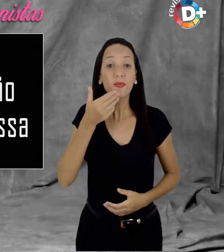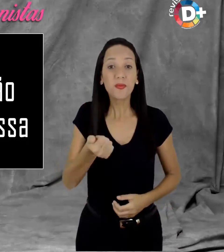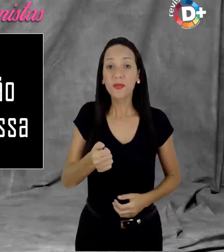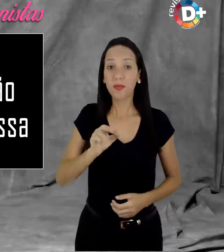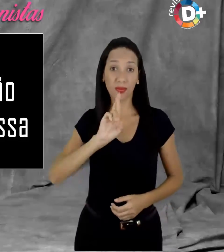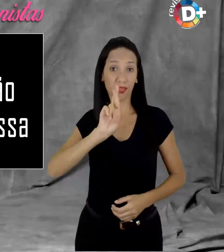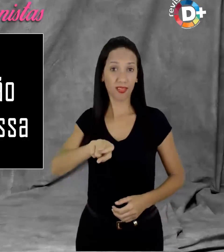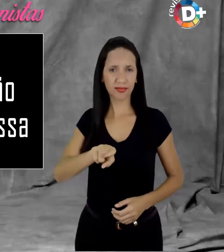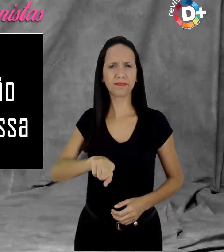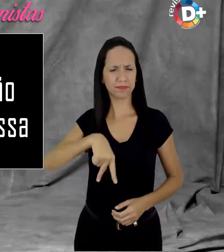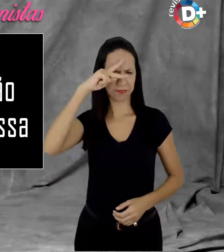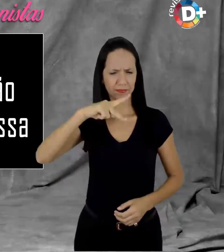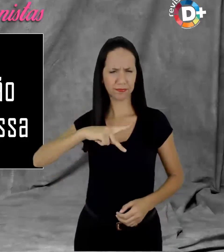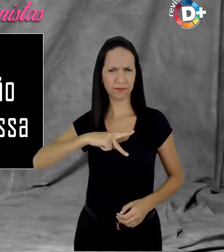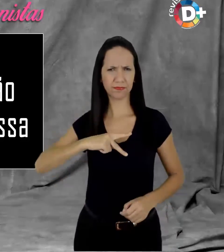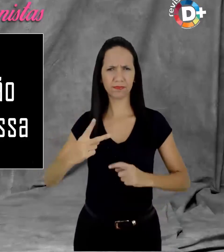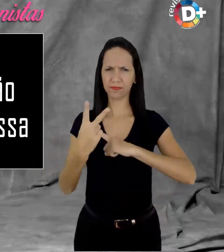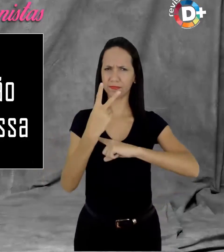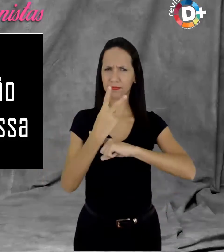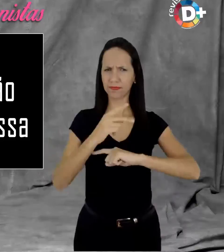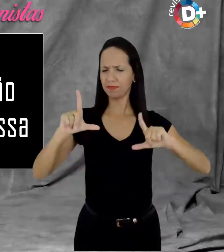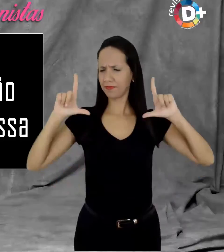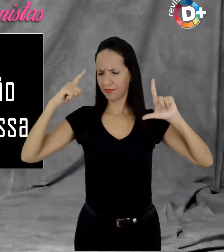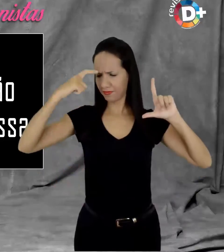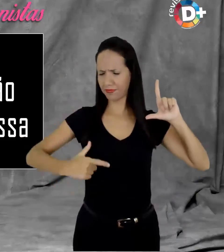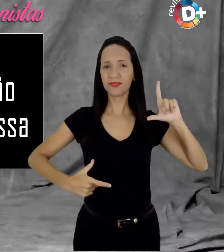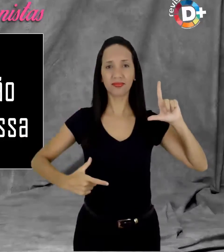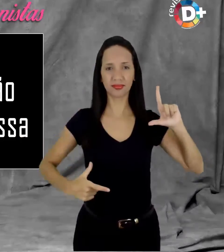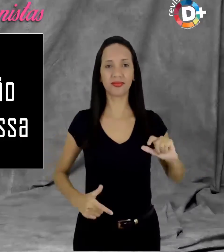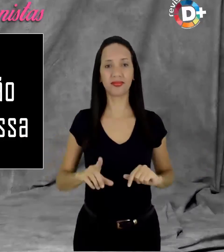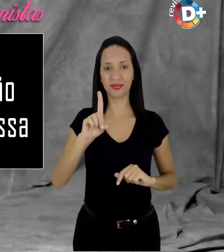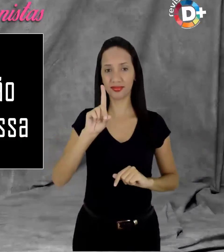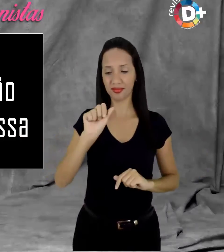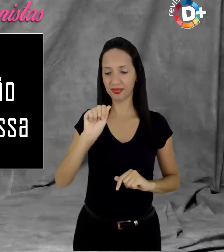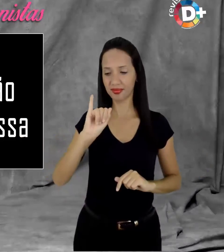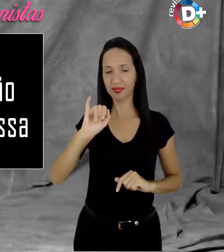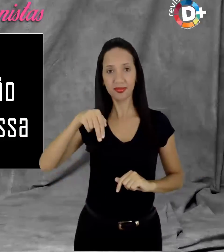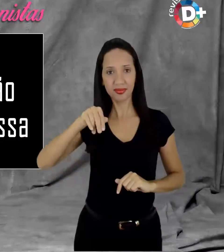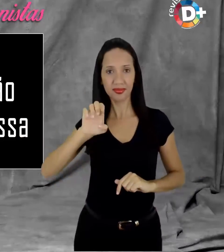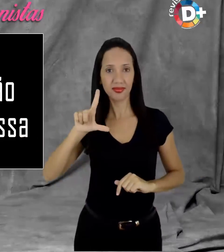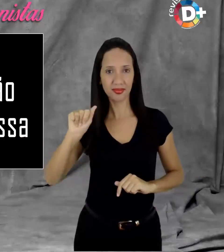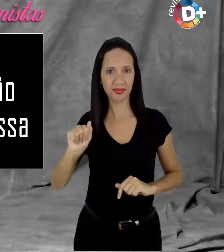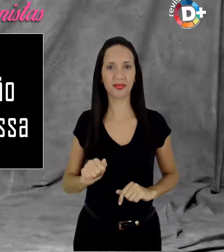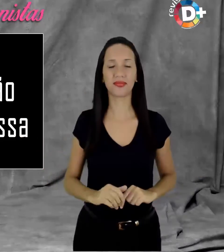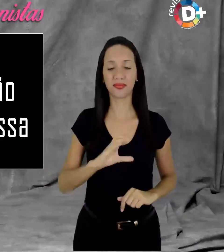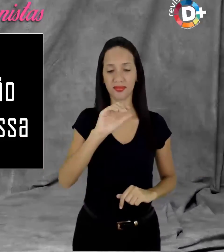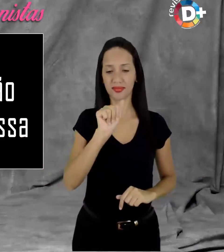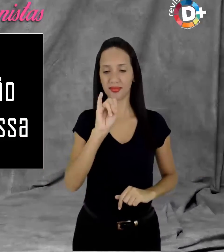Quando a melhor saída é cuidar do próprio nariz. Para Daniela de Cássia Pinto, coach do